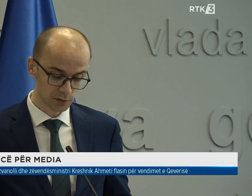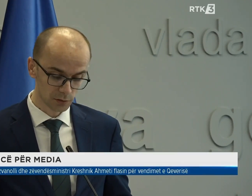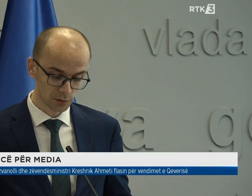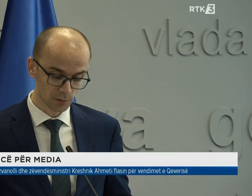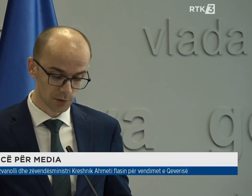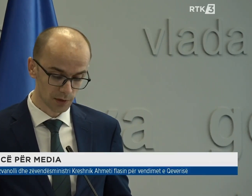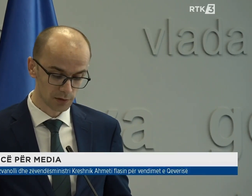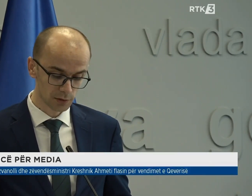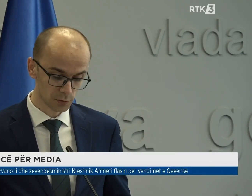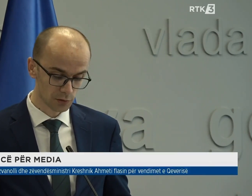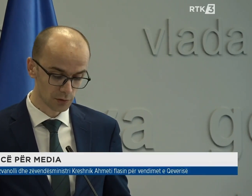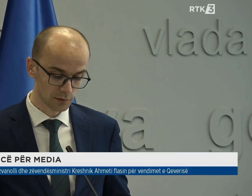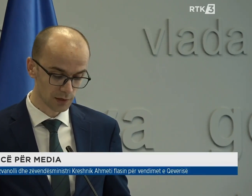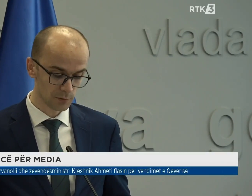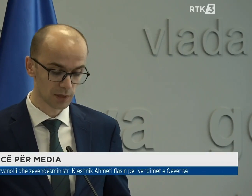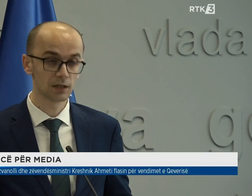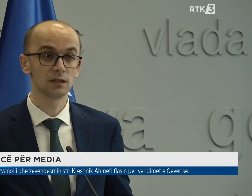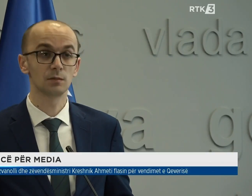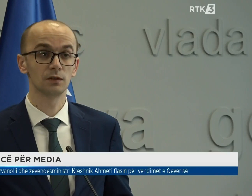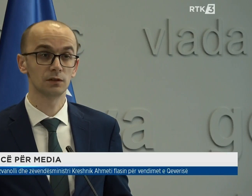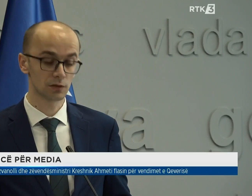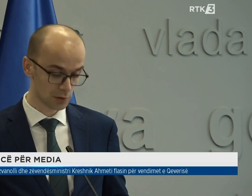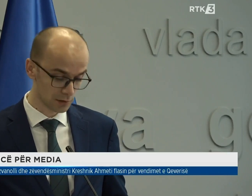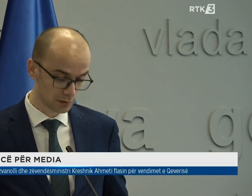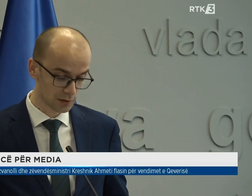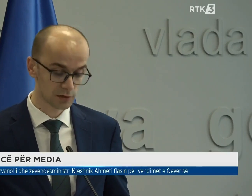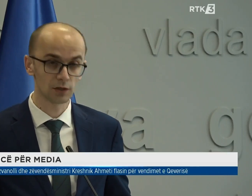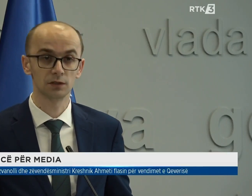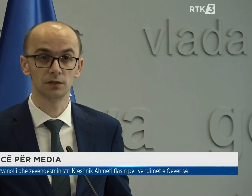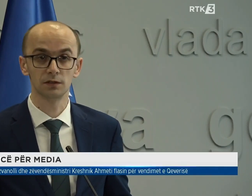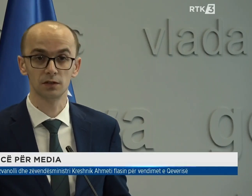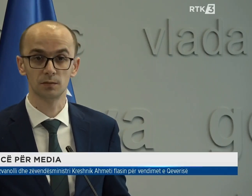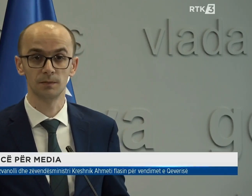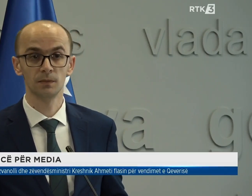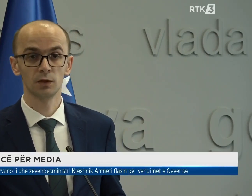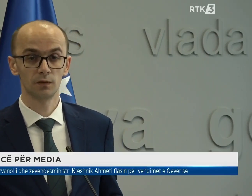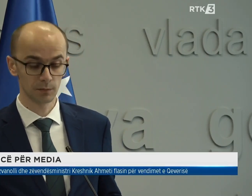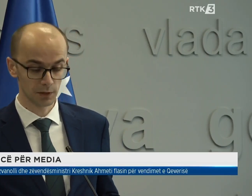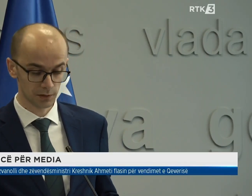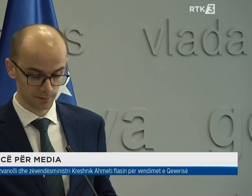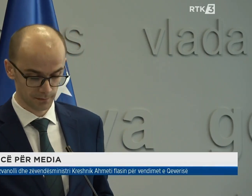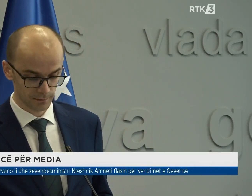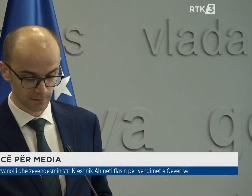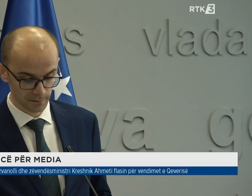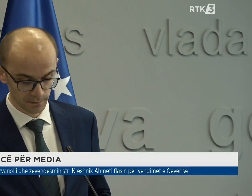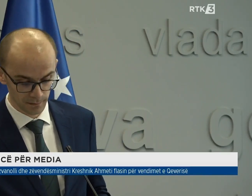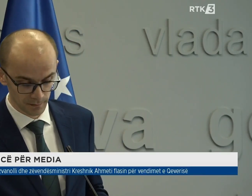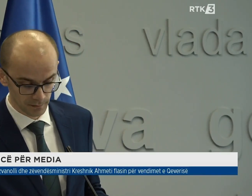të drejtat e tyre para institucioneve e mekanizmave të kësaj organizate të rëndësishme. Ju faleminderit.